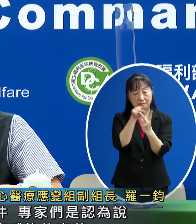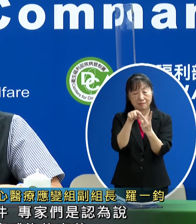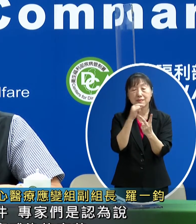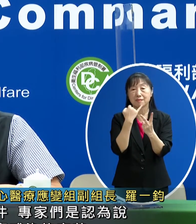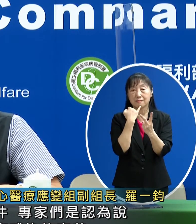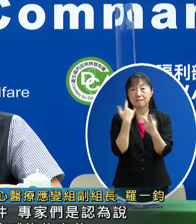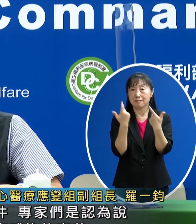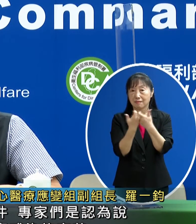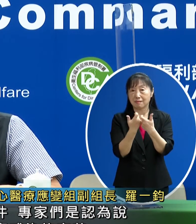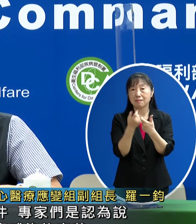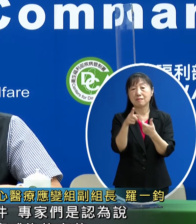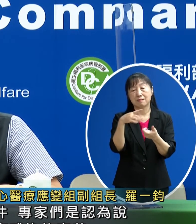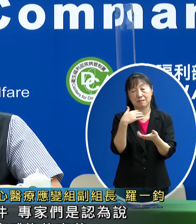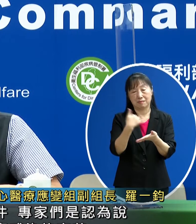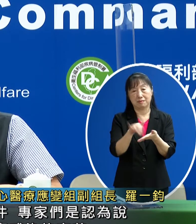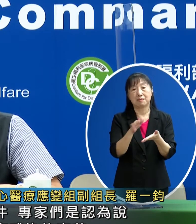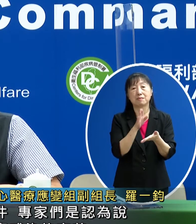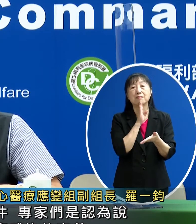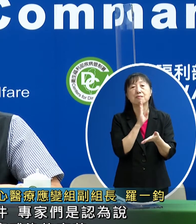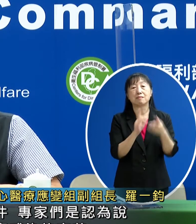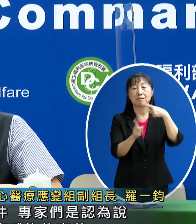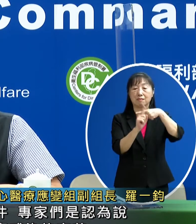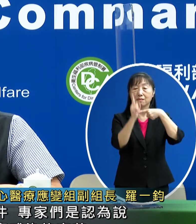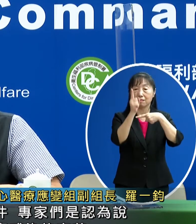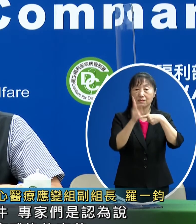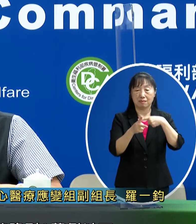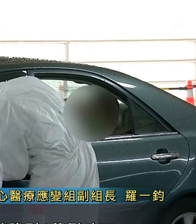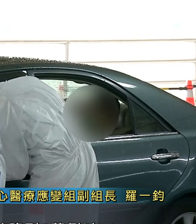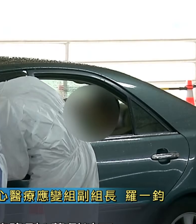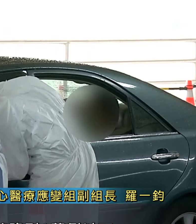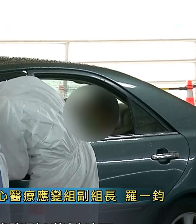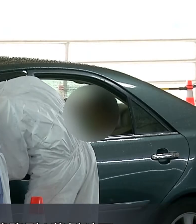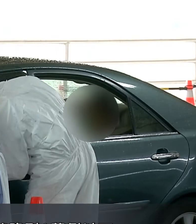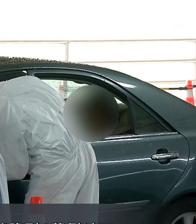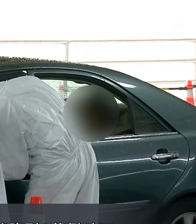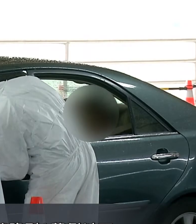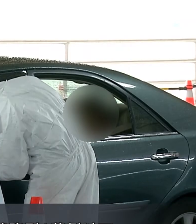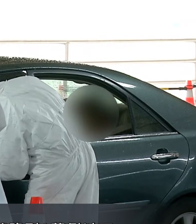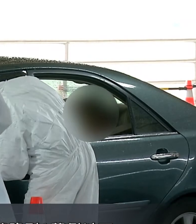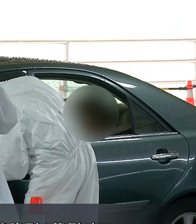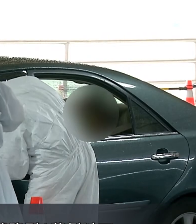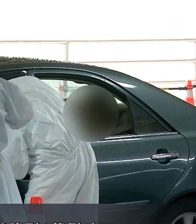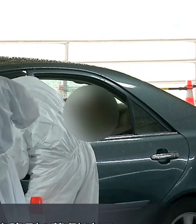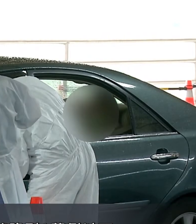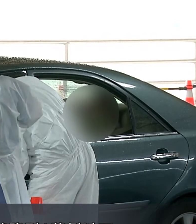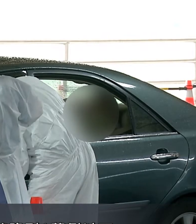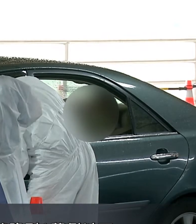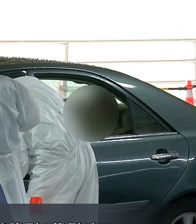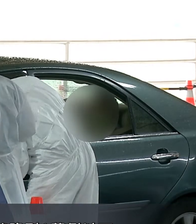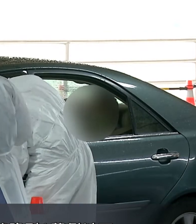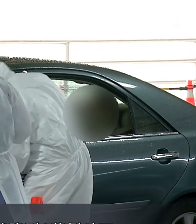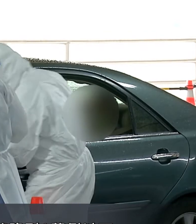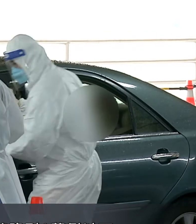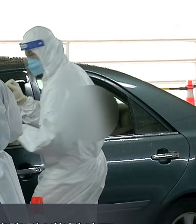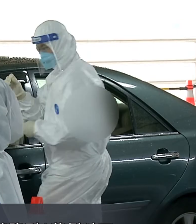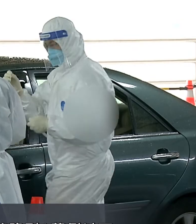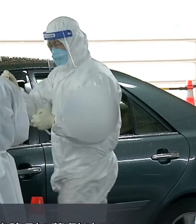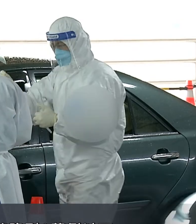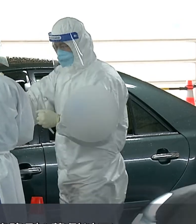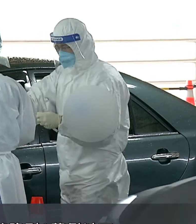是认为说就可以符合我们重复感染的这个定义。 本土疫情趋缓，单日确诊数是否有望降到10,000例以下？罗